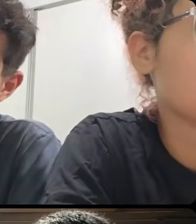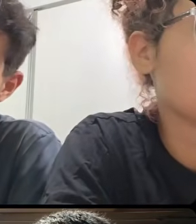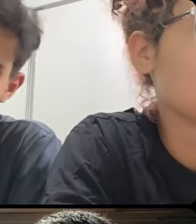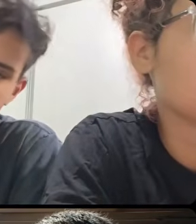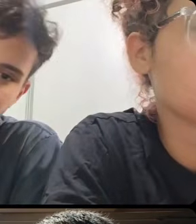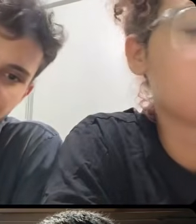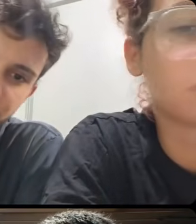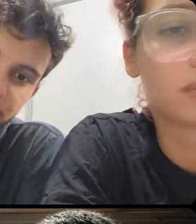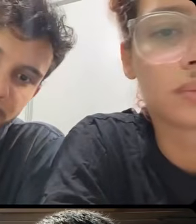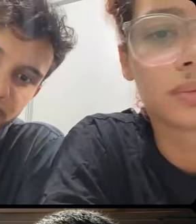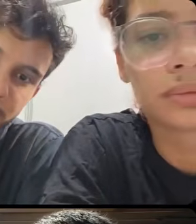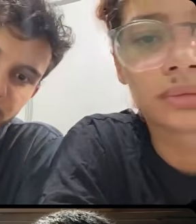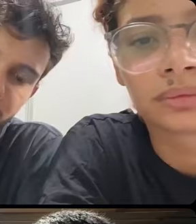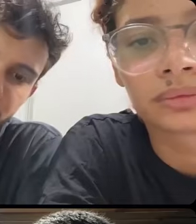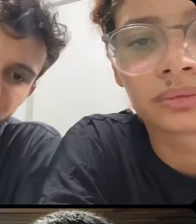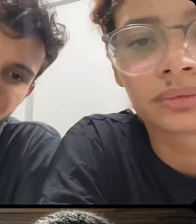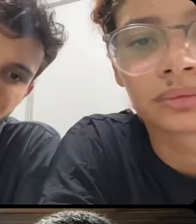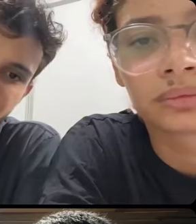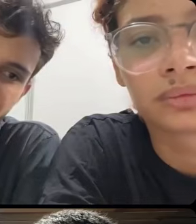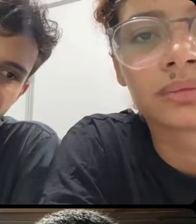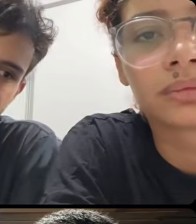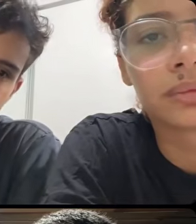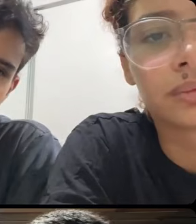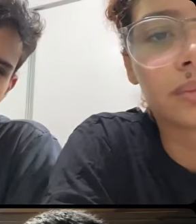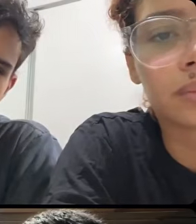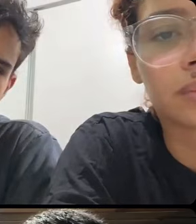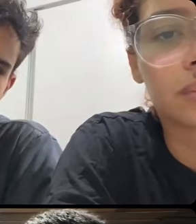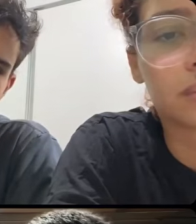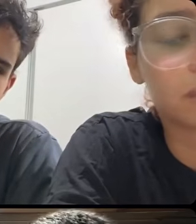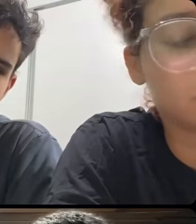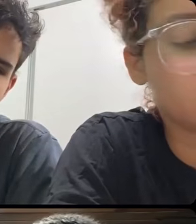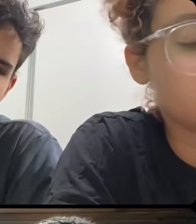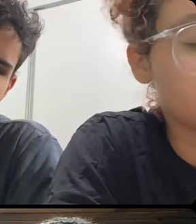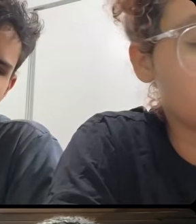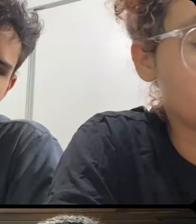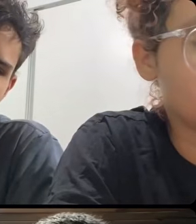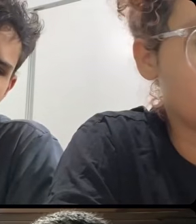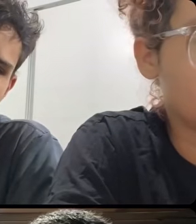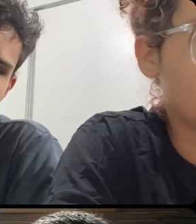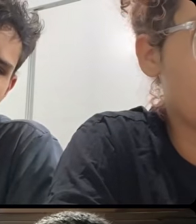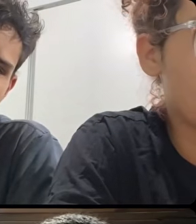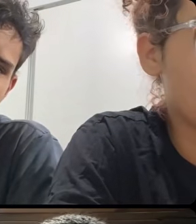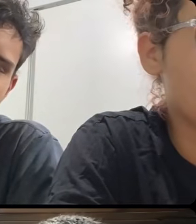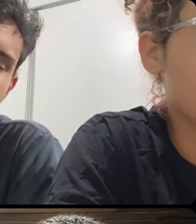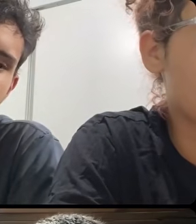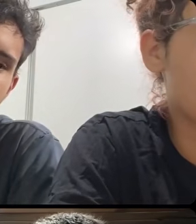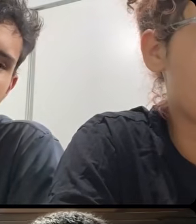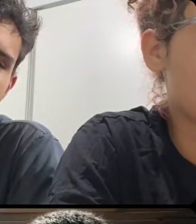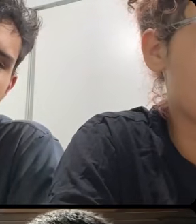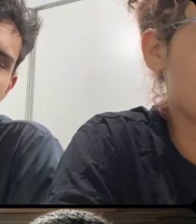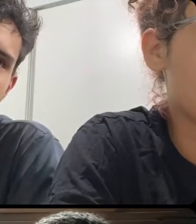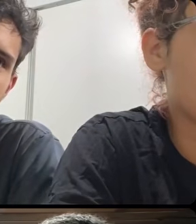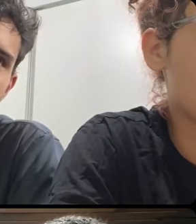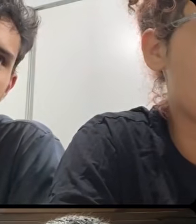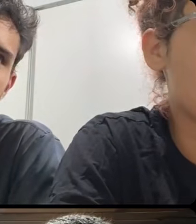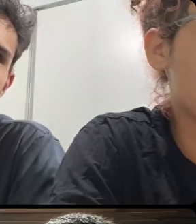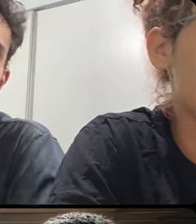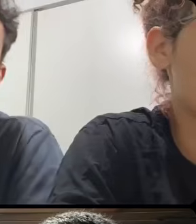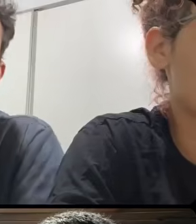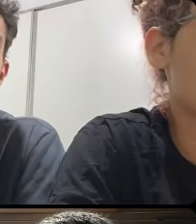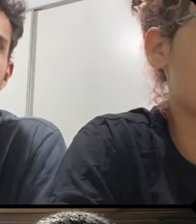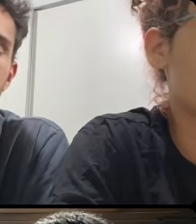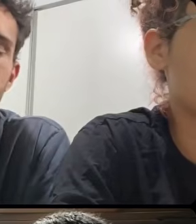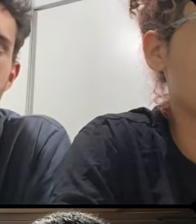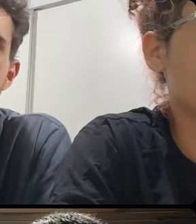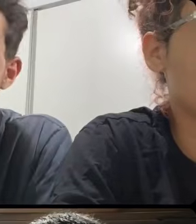ano vocês fizeram, acho que um chá de panela, né? Antes de casarem, casaram nesse ano. Nesse ano vocês casaram, né? É, né? Isso